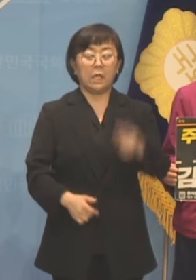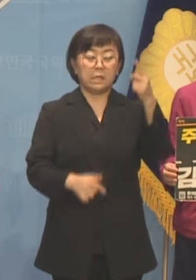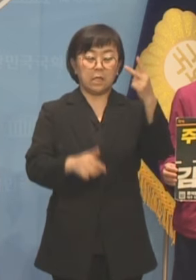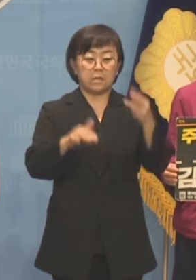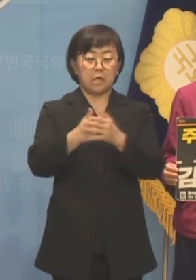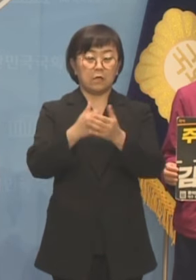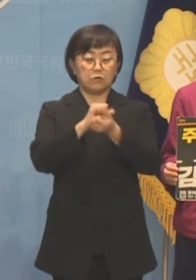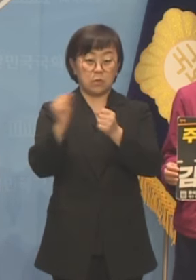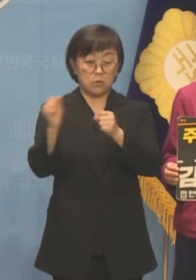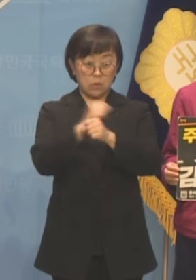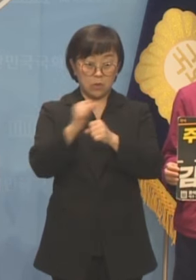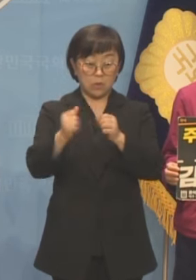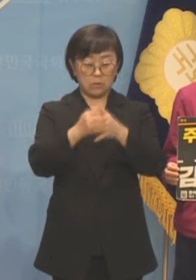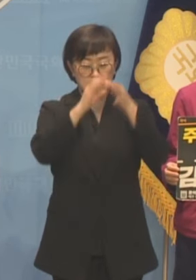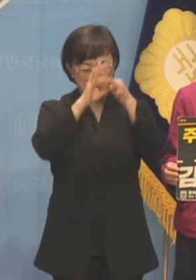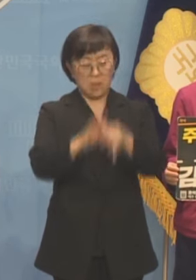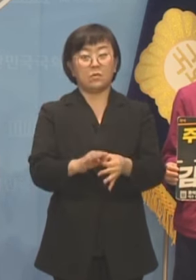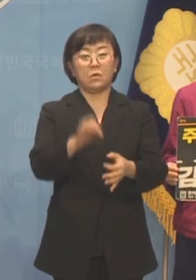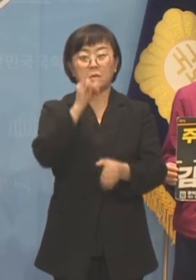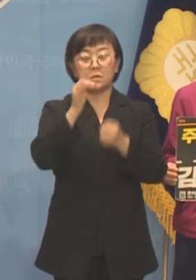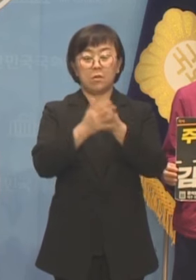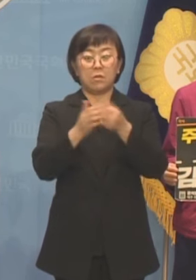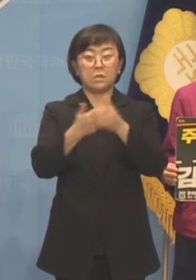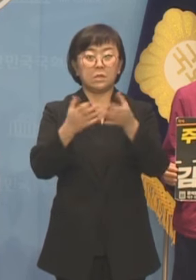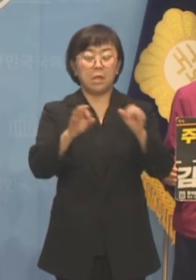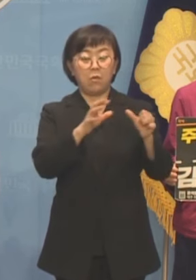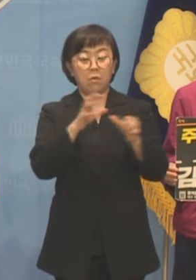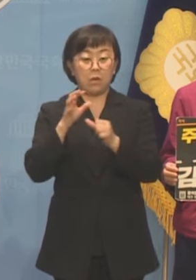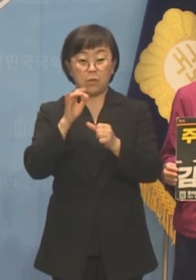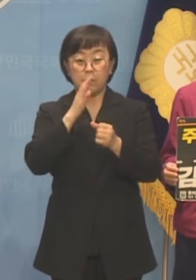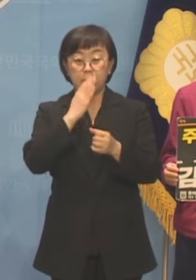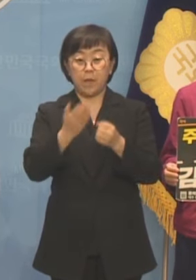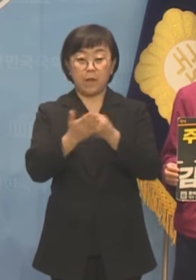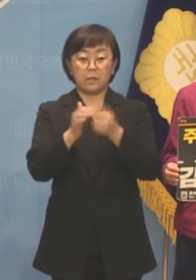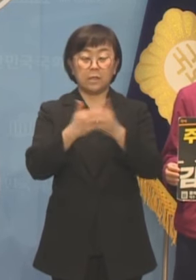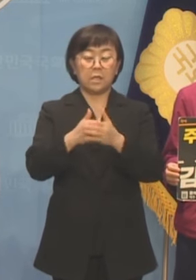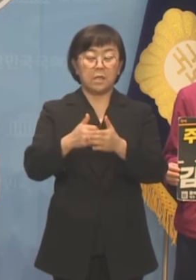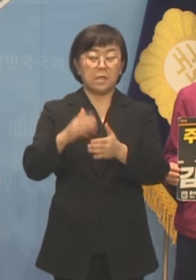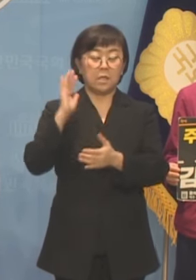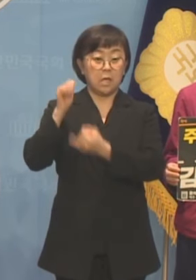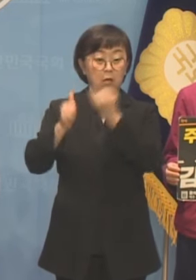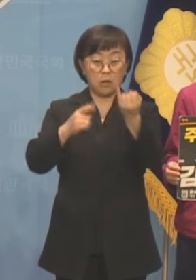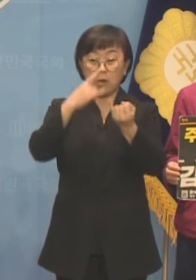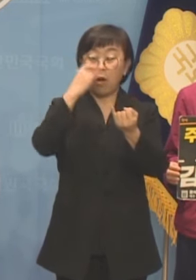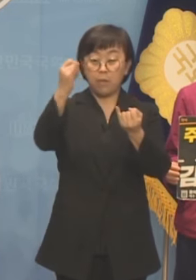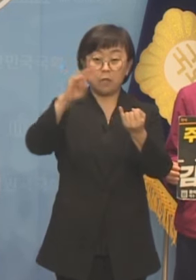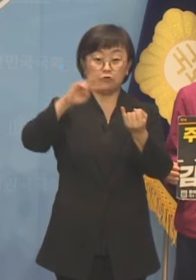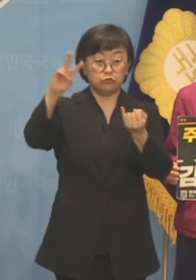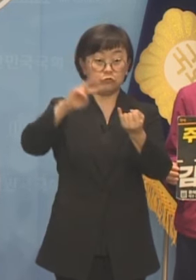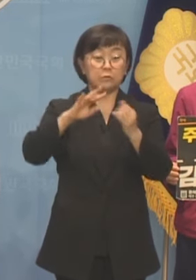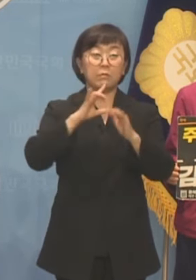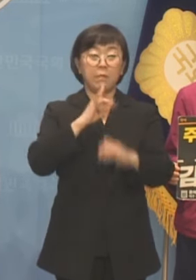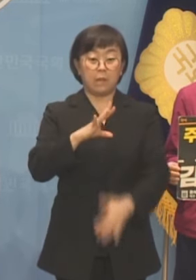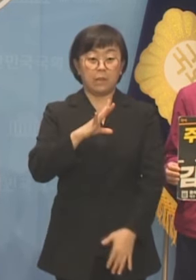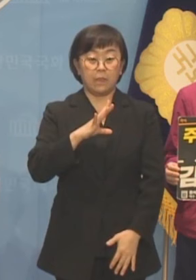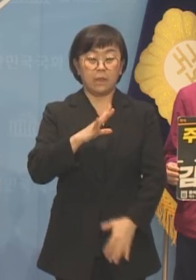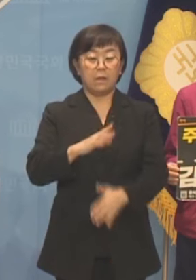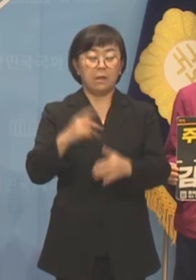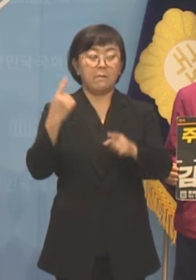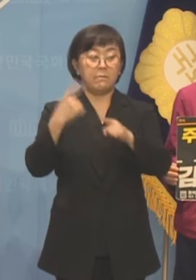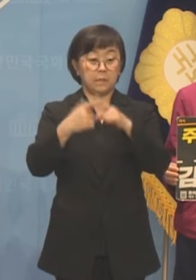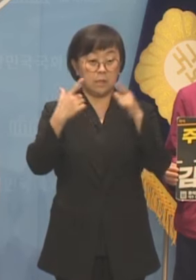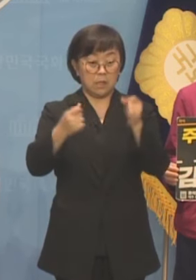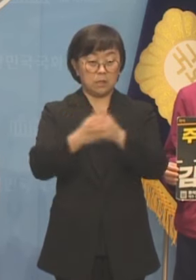2차 주가 조작에서 연속해서 계좌가 쓰인 김건희 최은순 두 사람뿐이라는 사실 역시